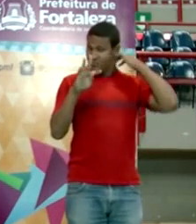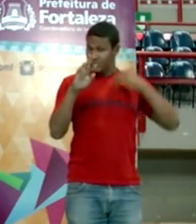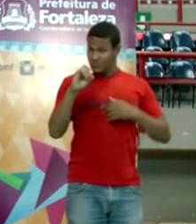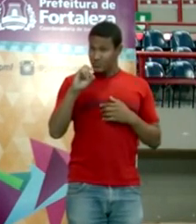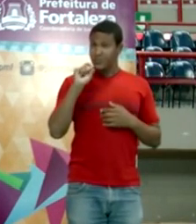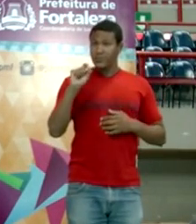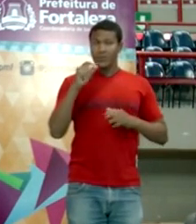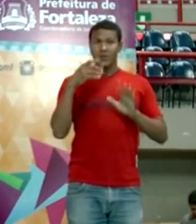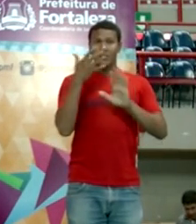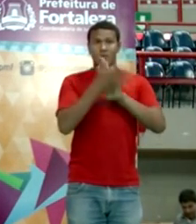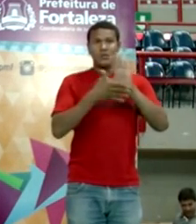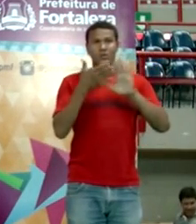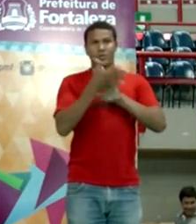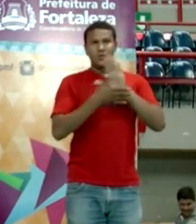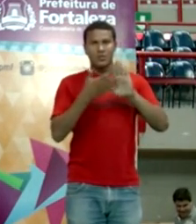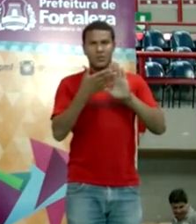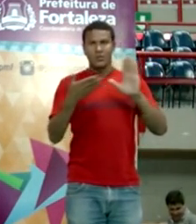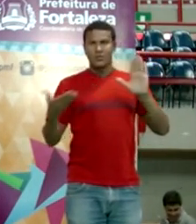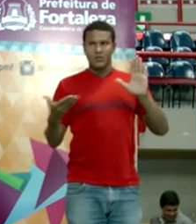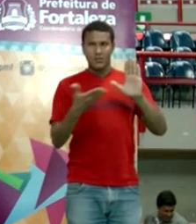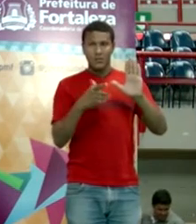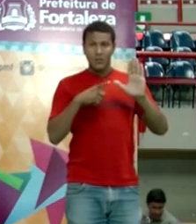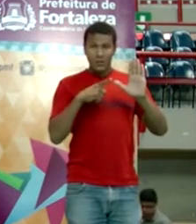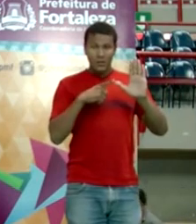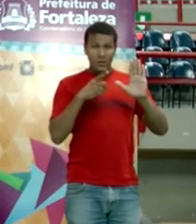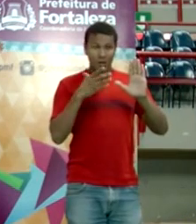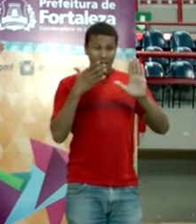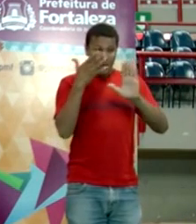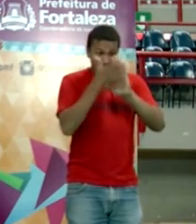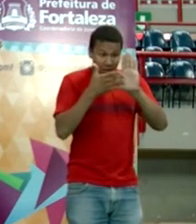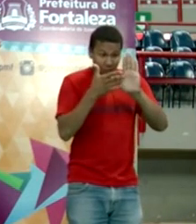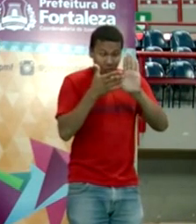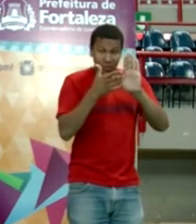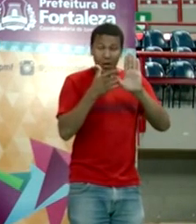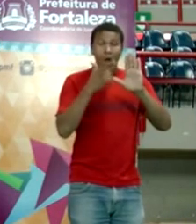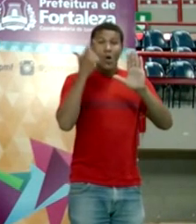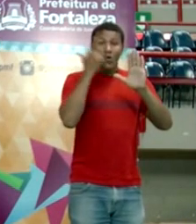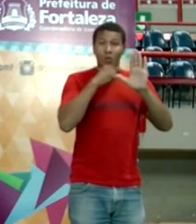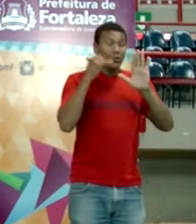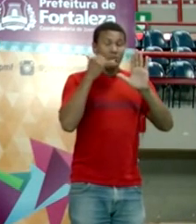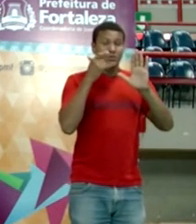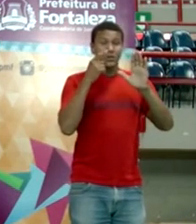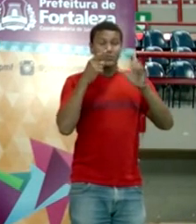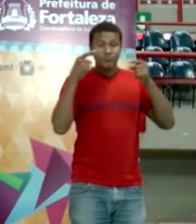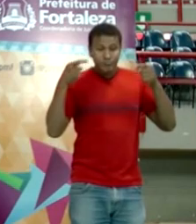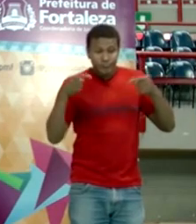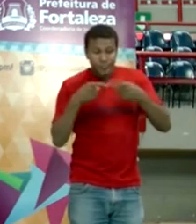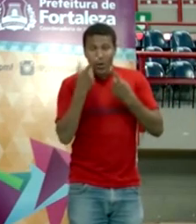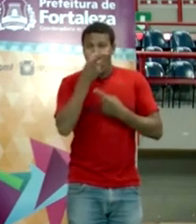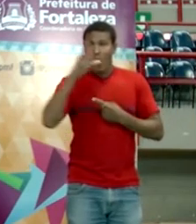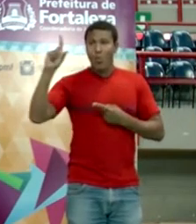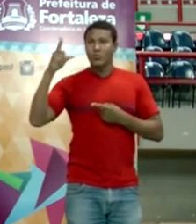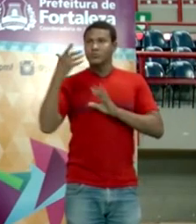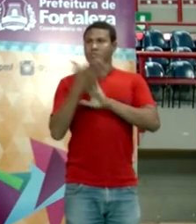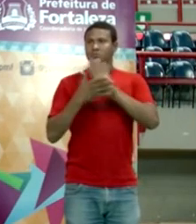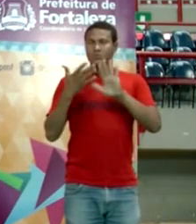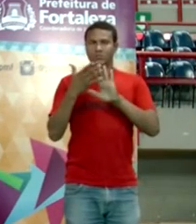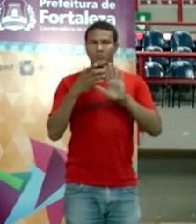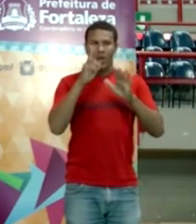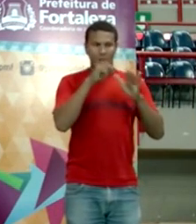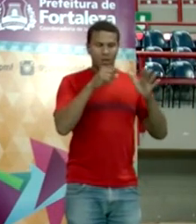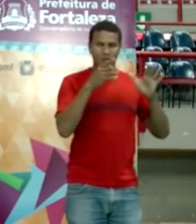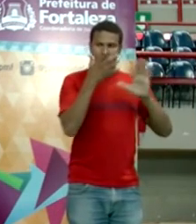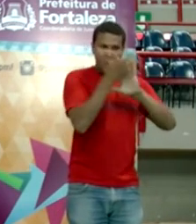texto que encaminha para outro texto. Vamos entender assim, não? Hipertexto